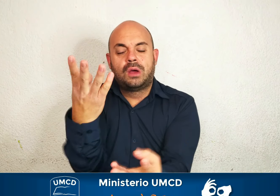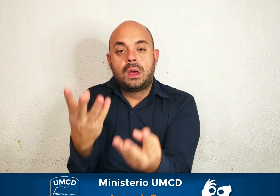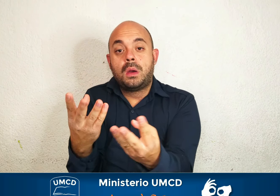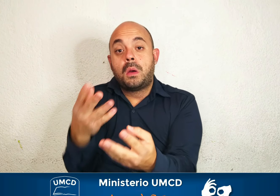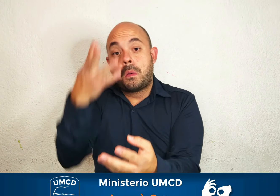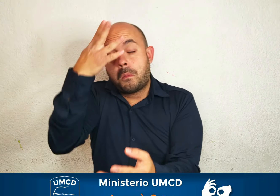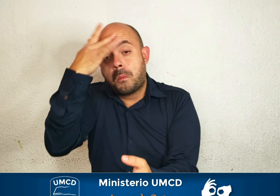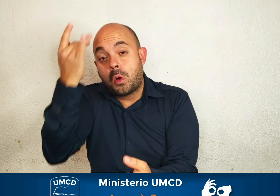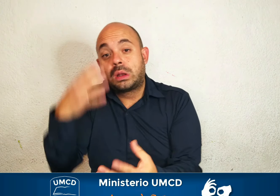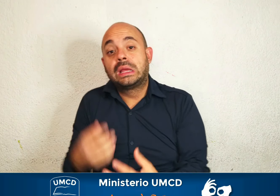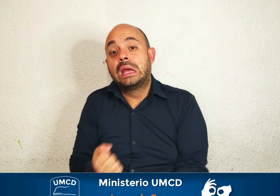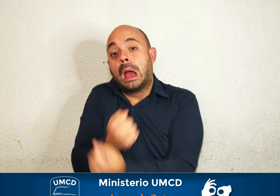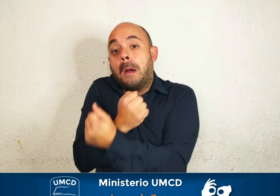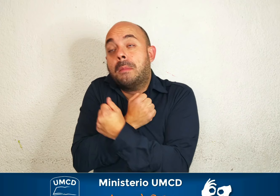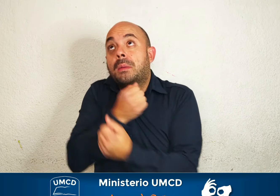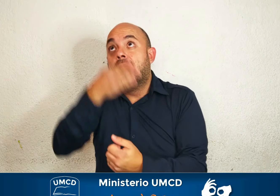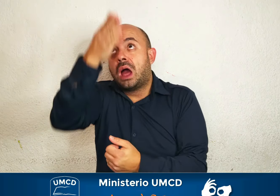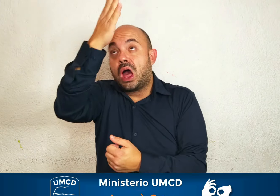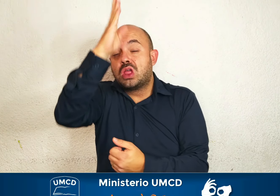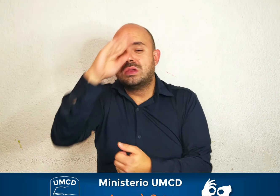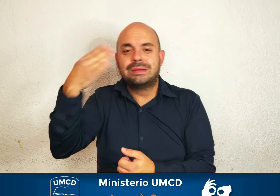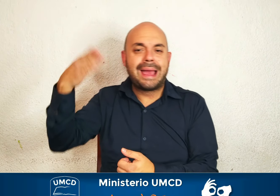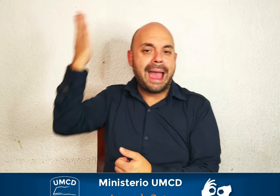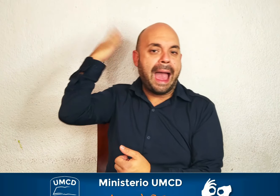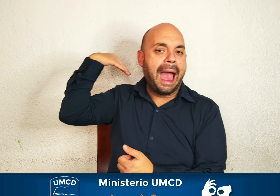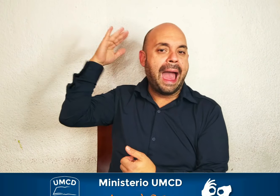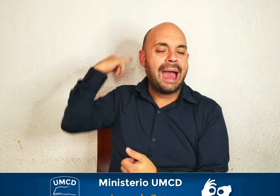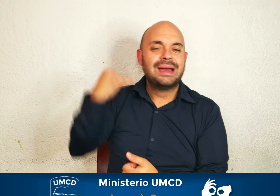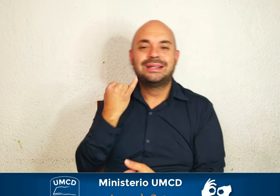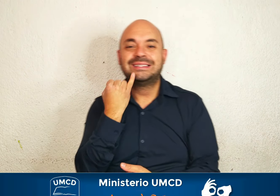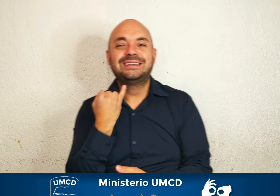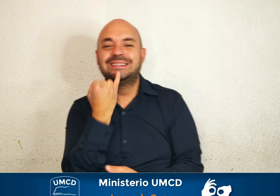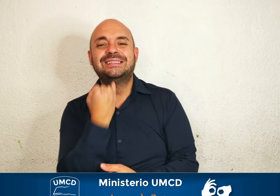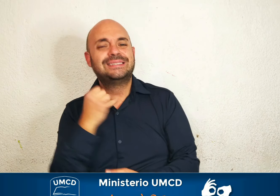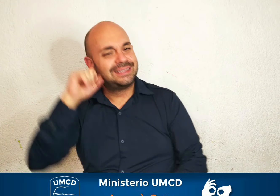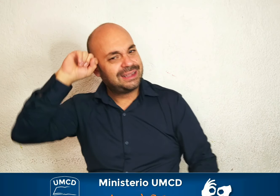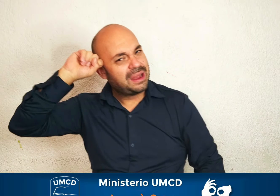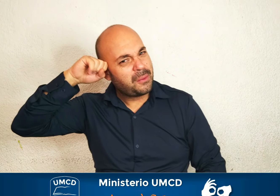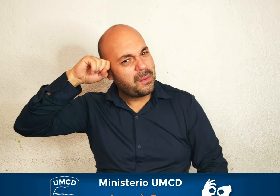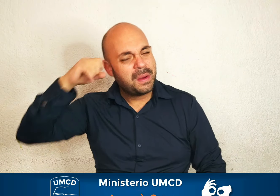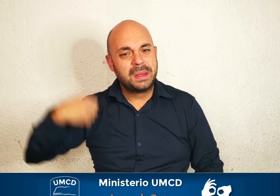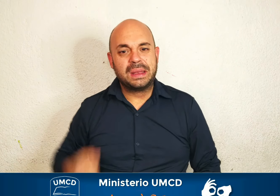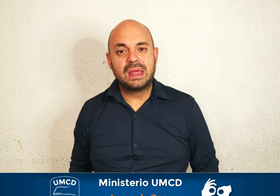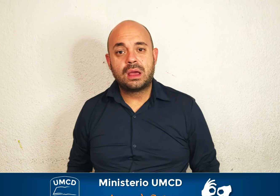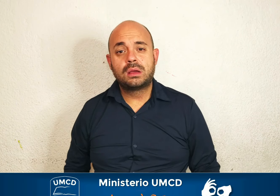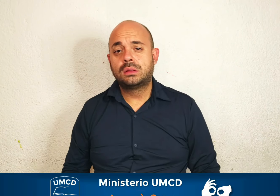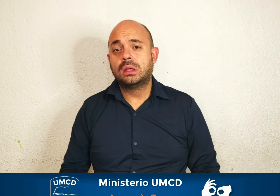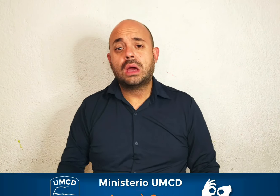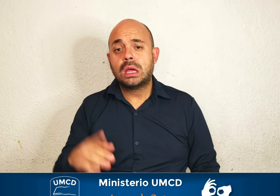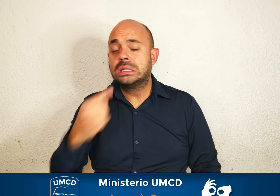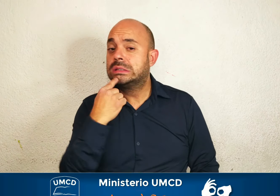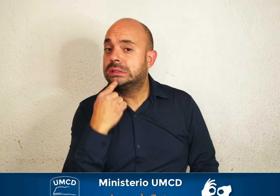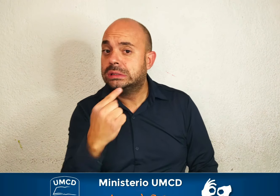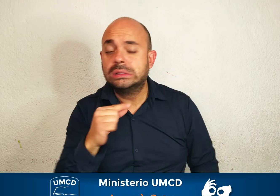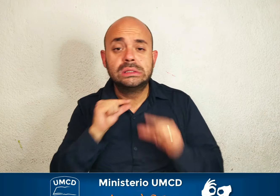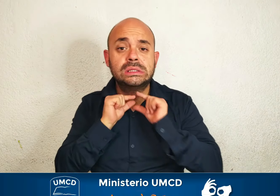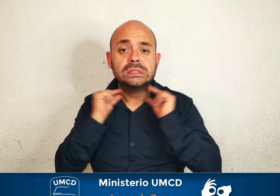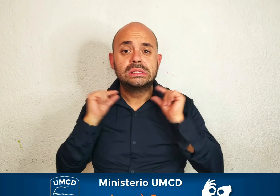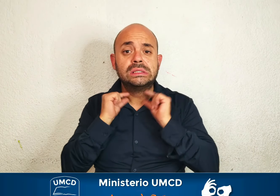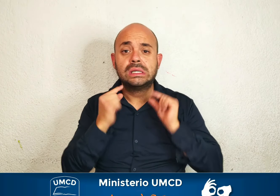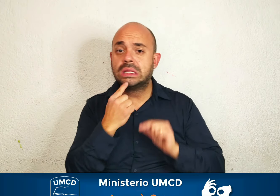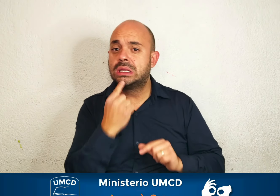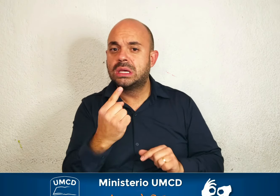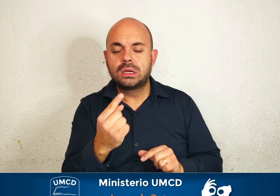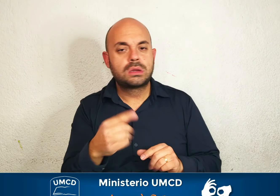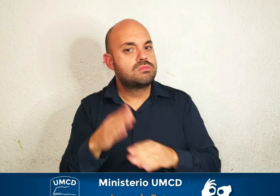de religiosidad que el pueblo de Israel tenía, que lo hacían en forma de adoración a Dios, era muy